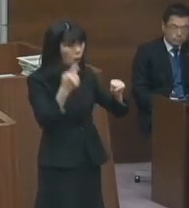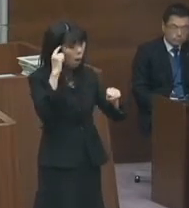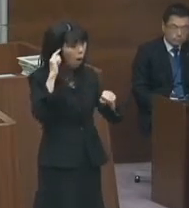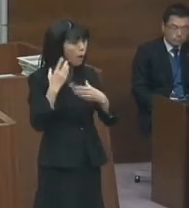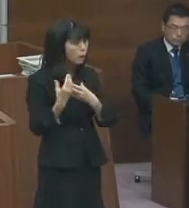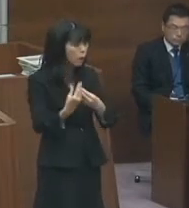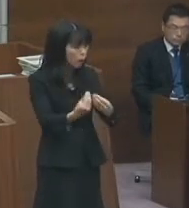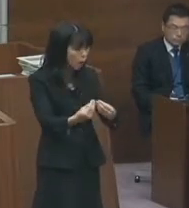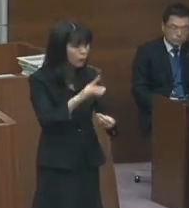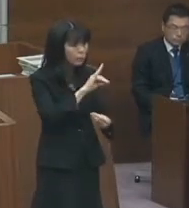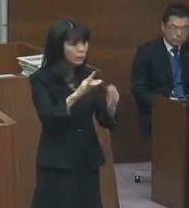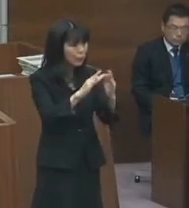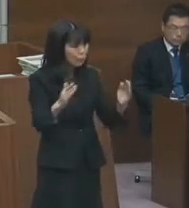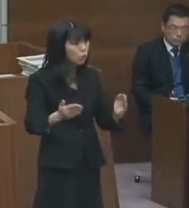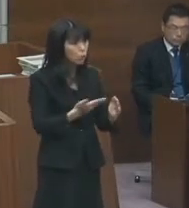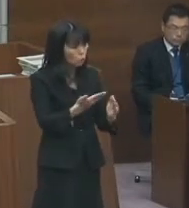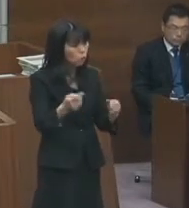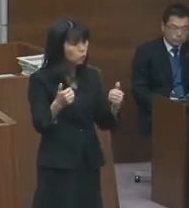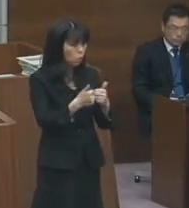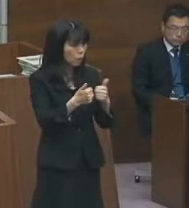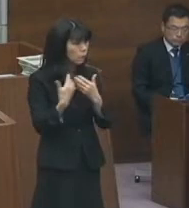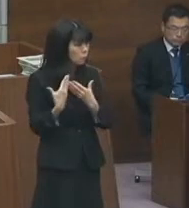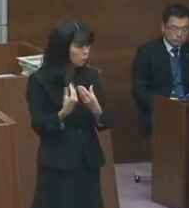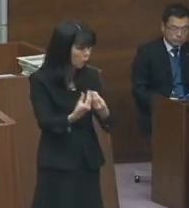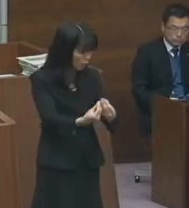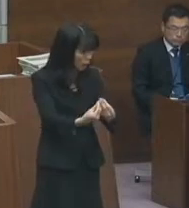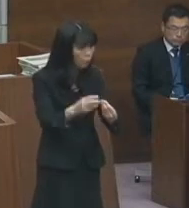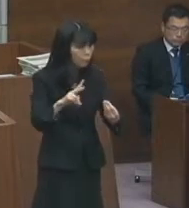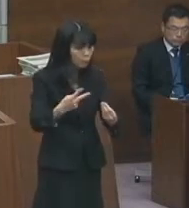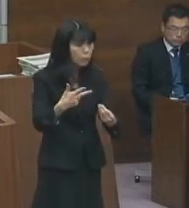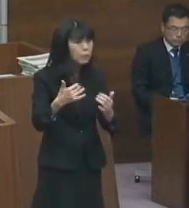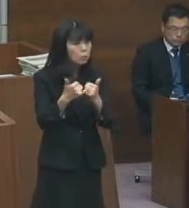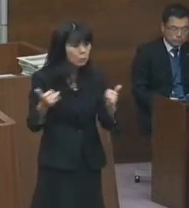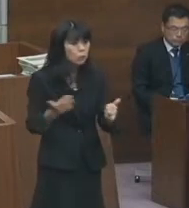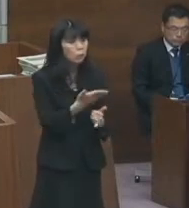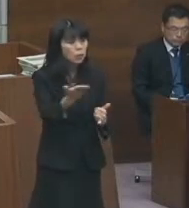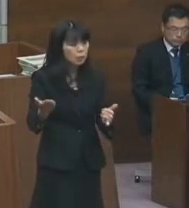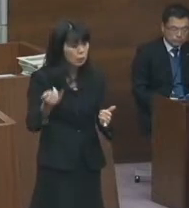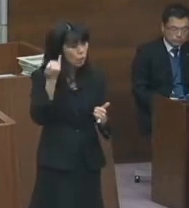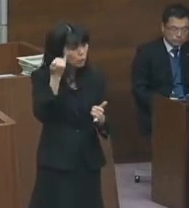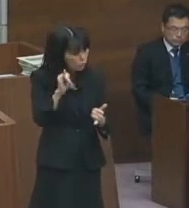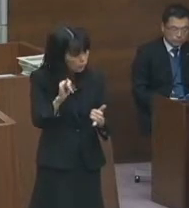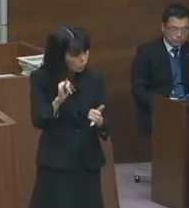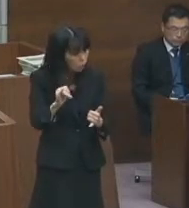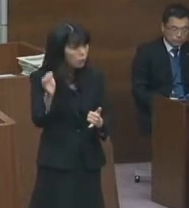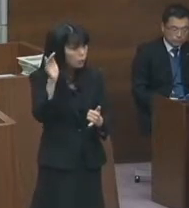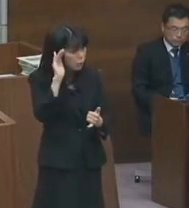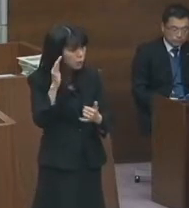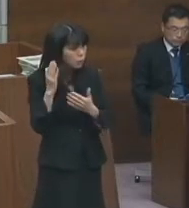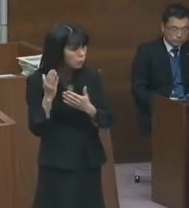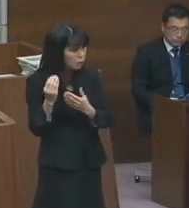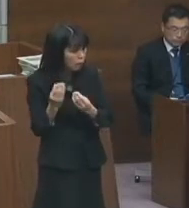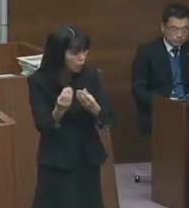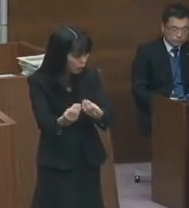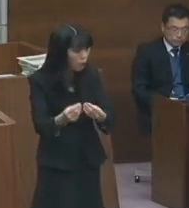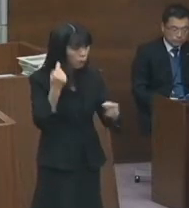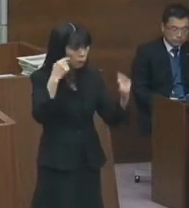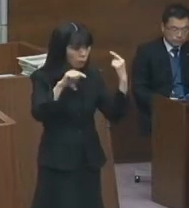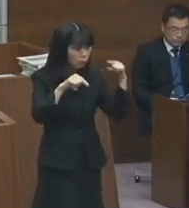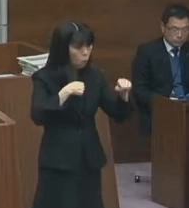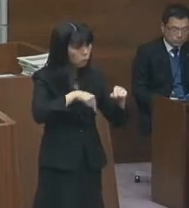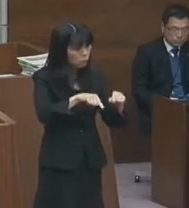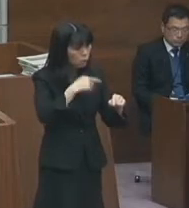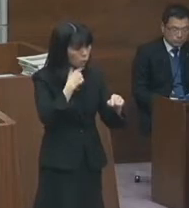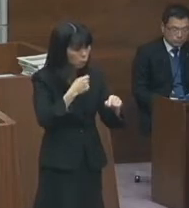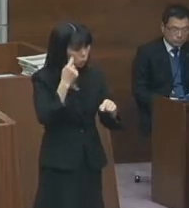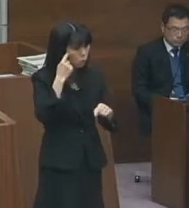会ともよくご相談させていただき、また市民の皆様のご意見もお聞きする中で、 検討を行ってまいりたい